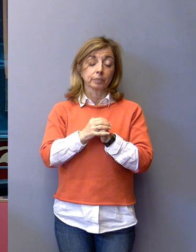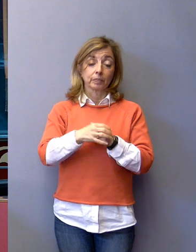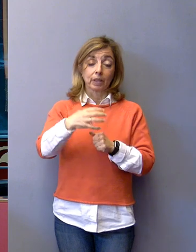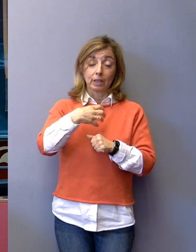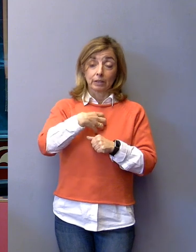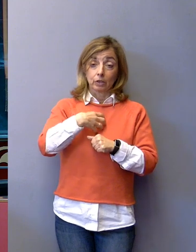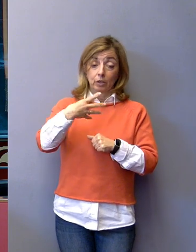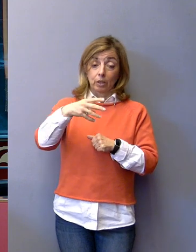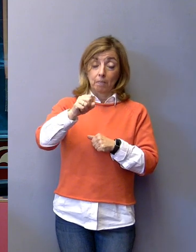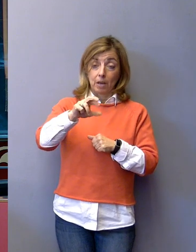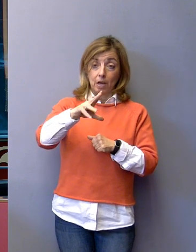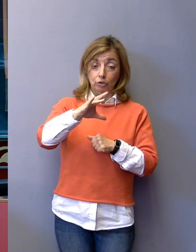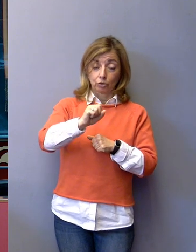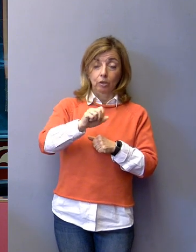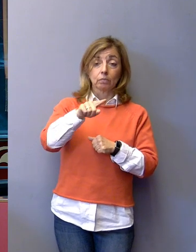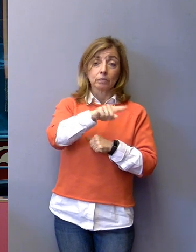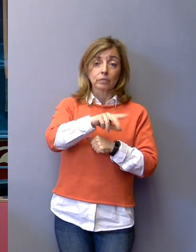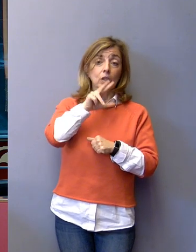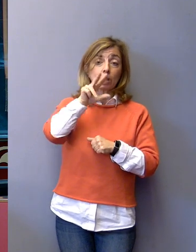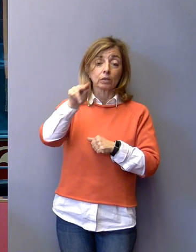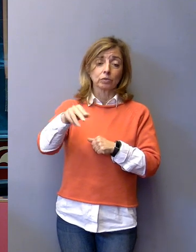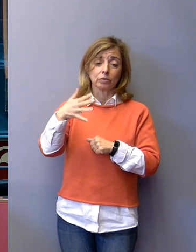è già espresso credo